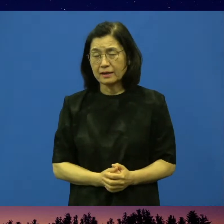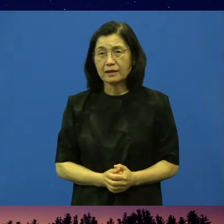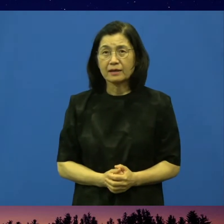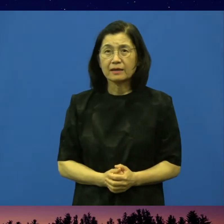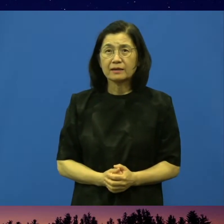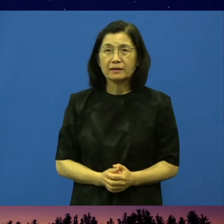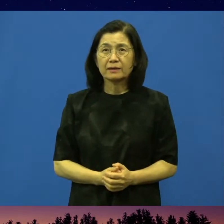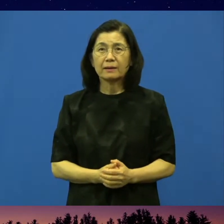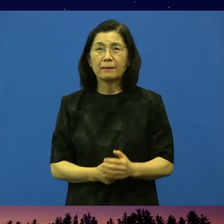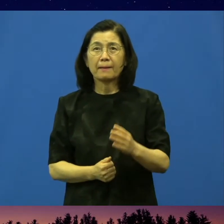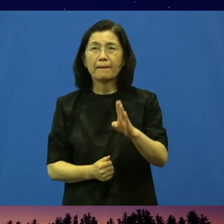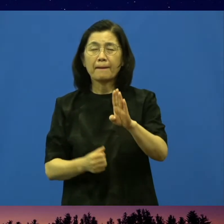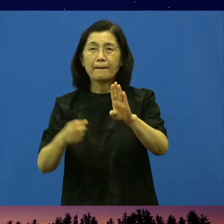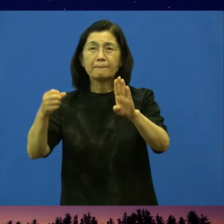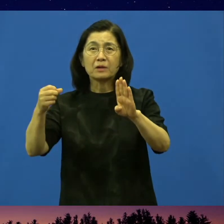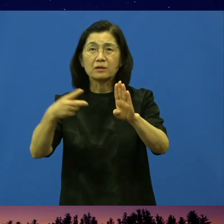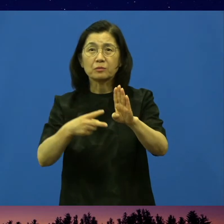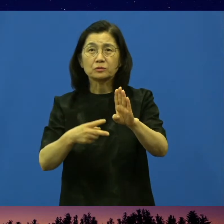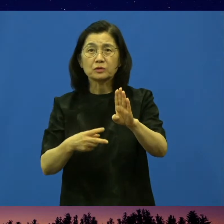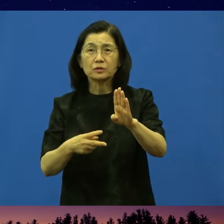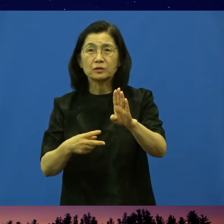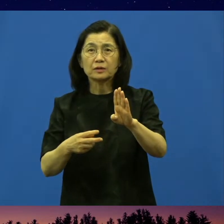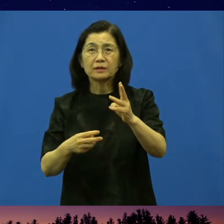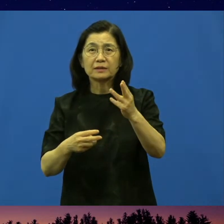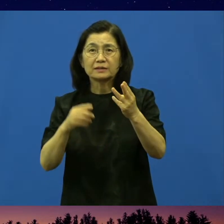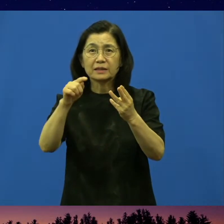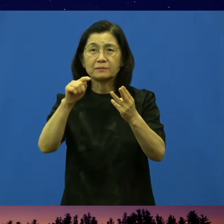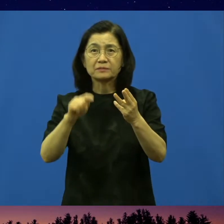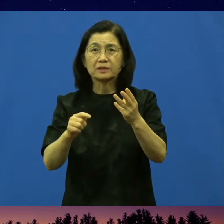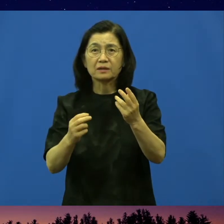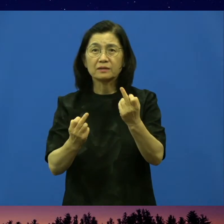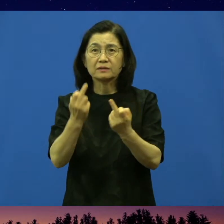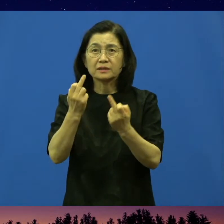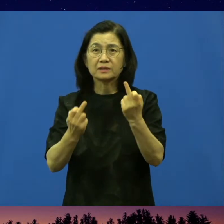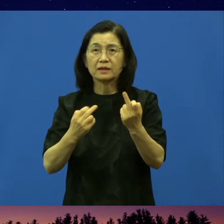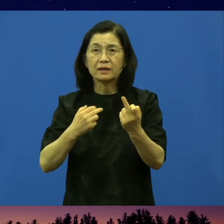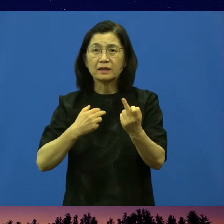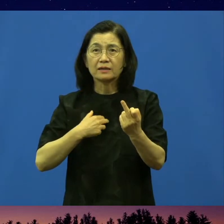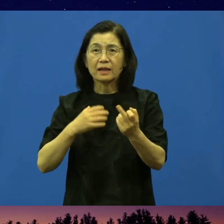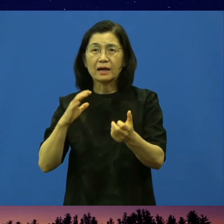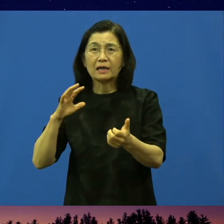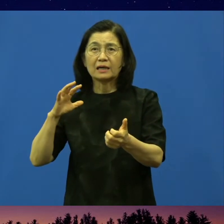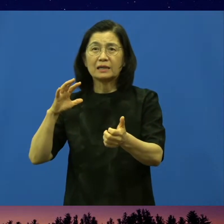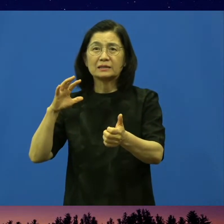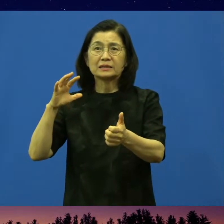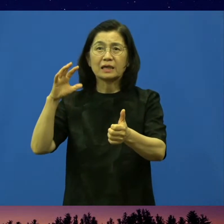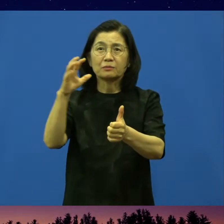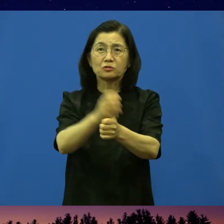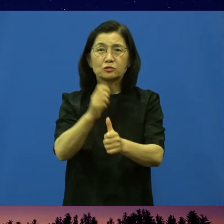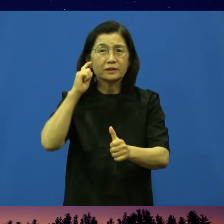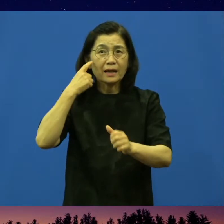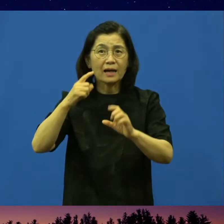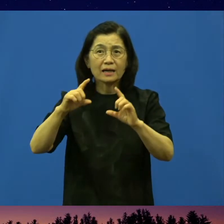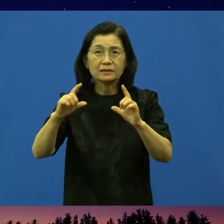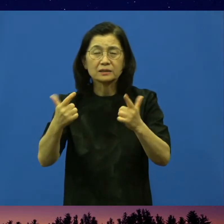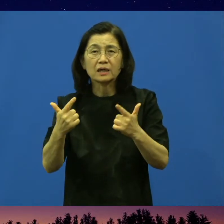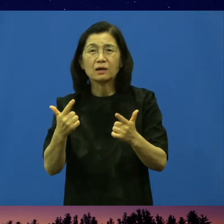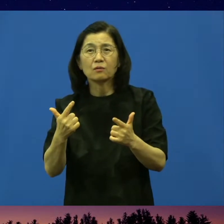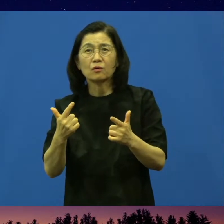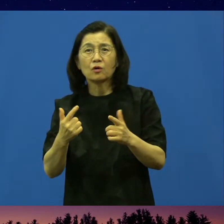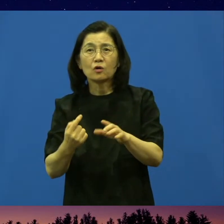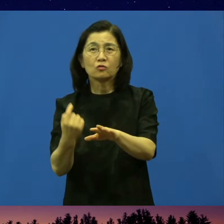빌립보서 3장 13절 14절을 보면 이런 말씀. 형제들아 나는 아직 내가 잡은 줄로 여기지 아니하고 오직 하늘 즉 뒤에 있는